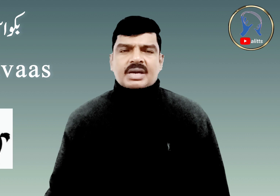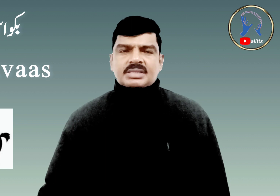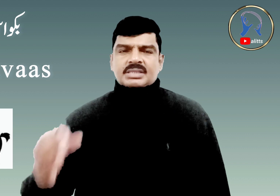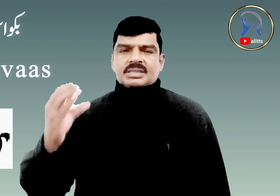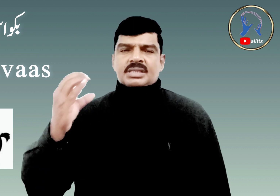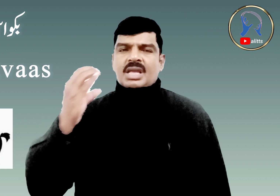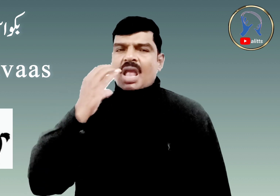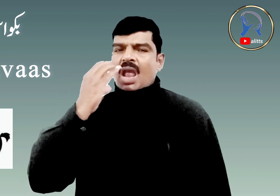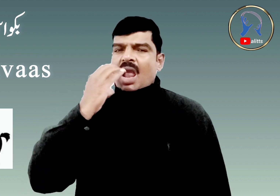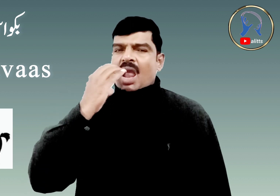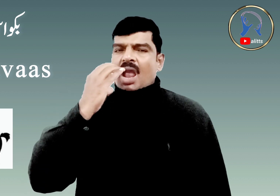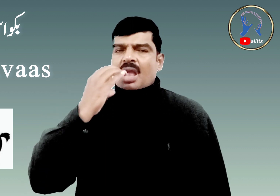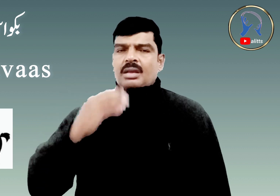बकवास,